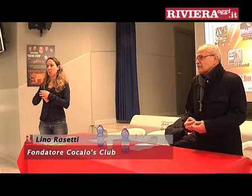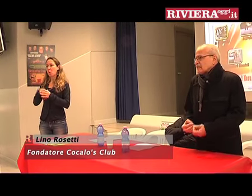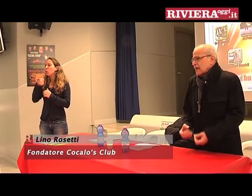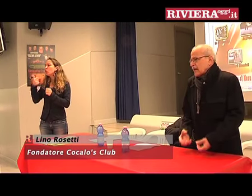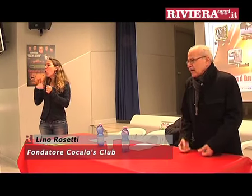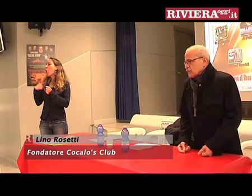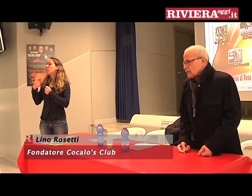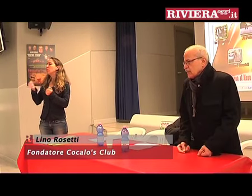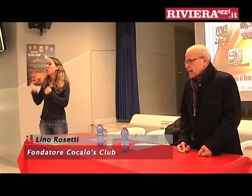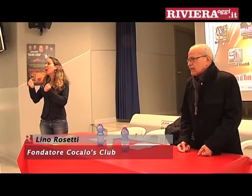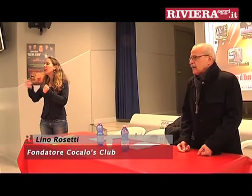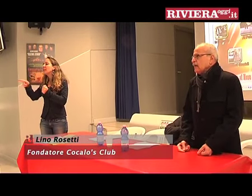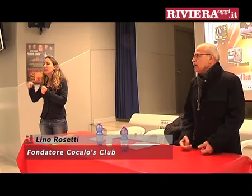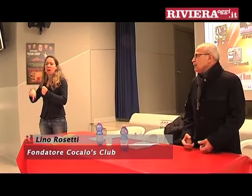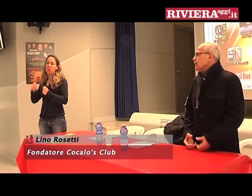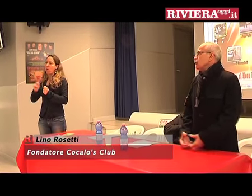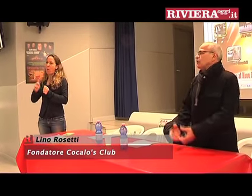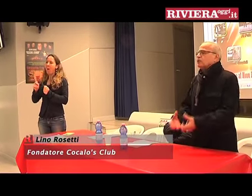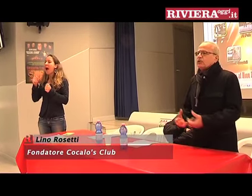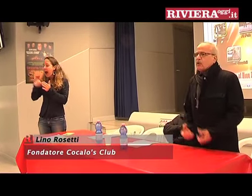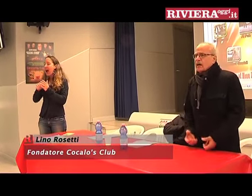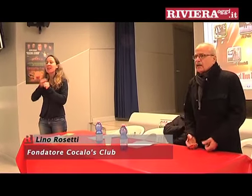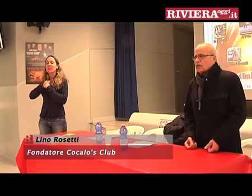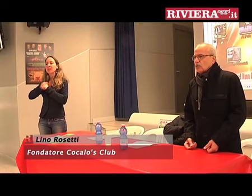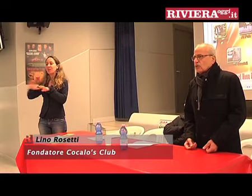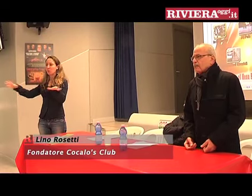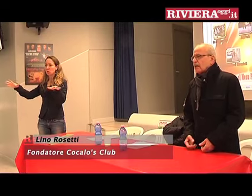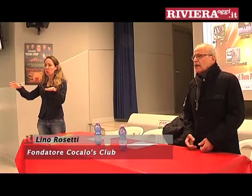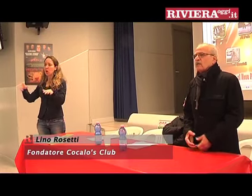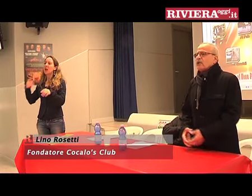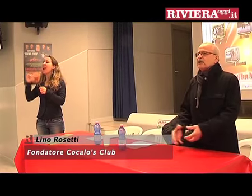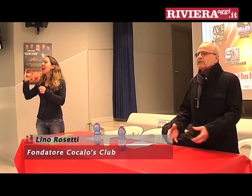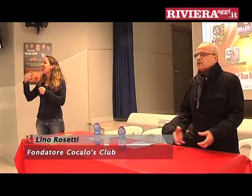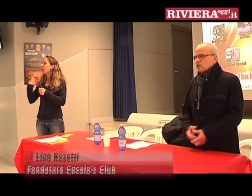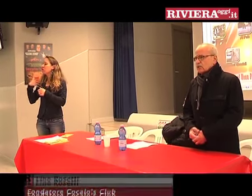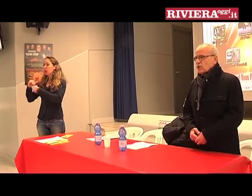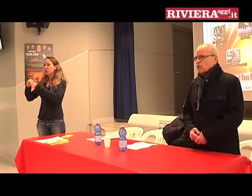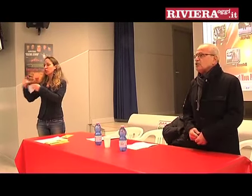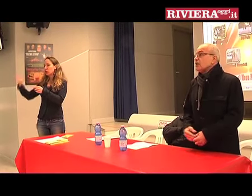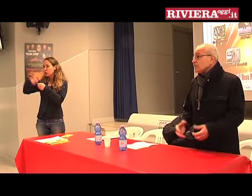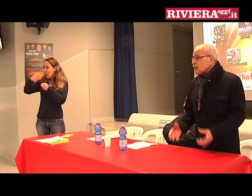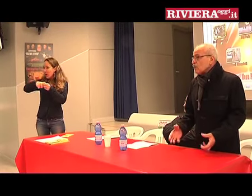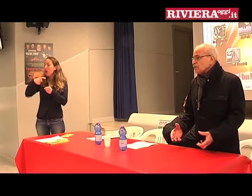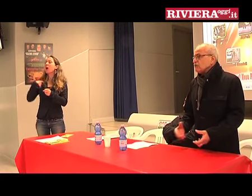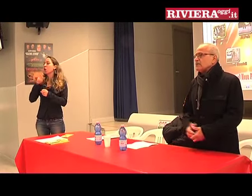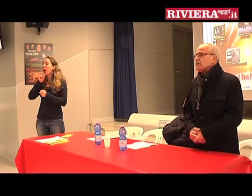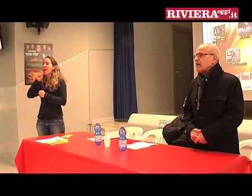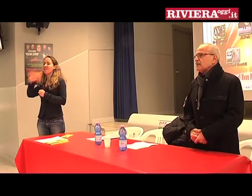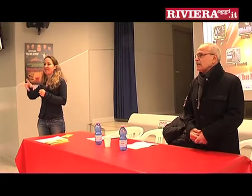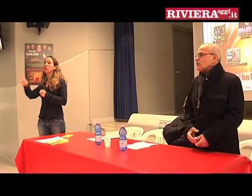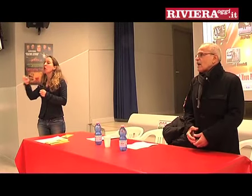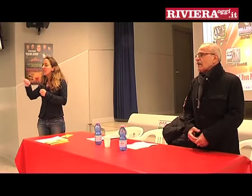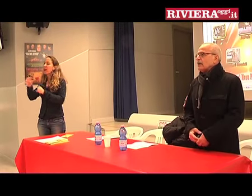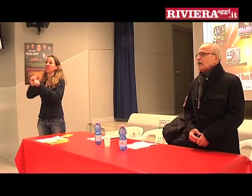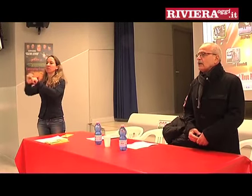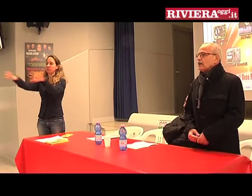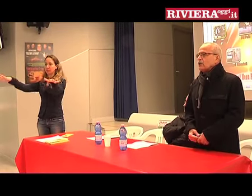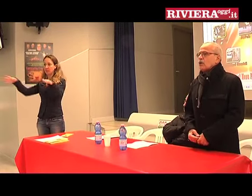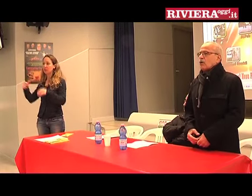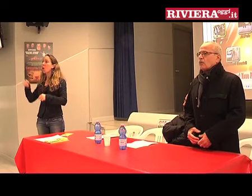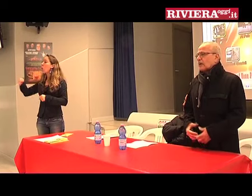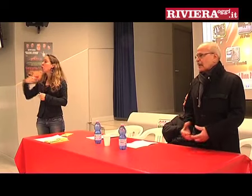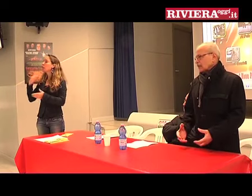vogliamo far sapere anche ai nostri partner perché lo adottino anche loro. E qui in mezzo a voi oggi ce n'è già uno di questi partner ai quali